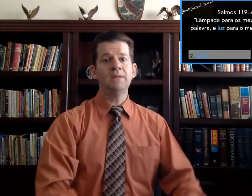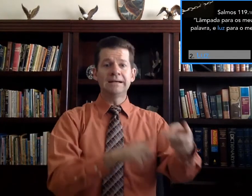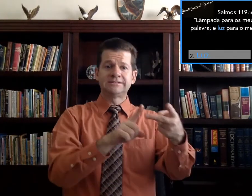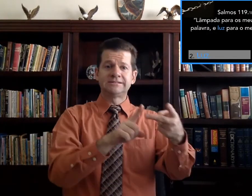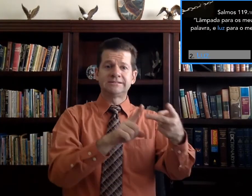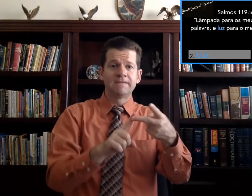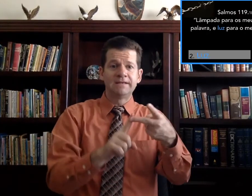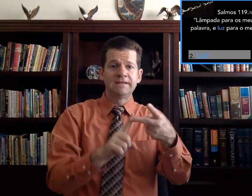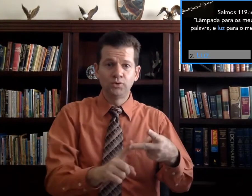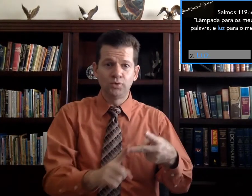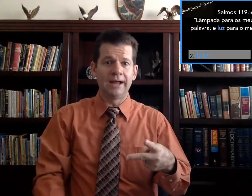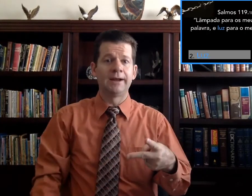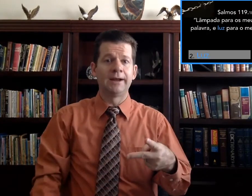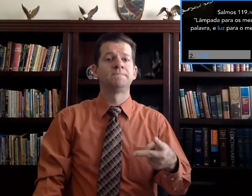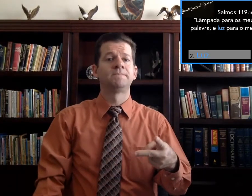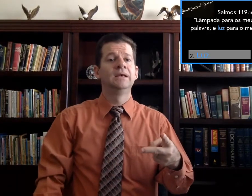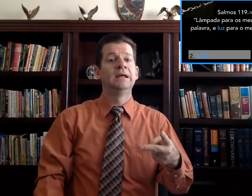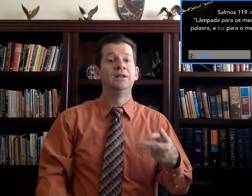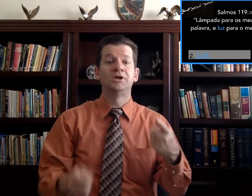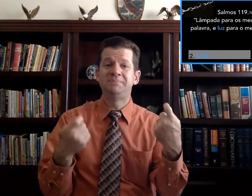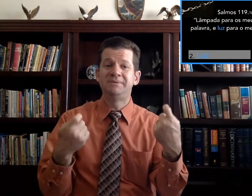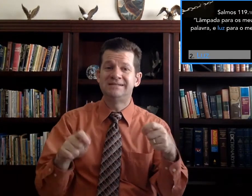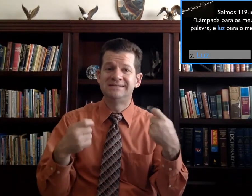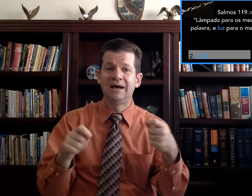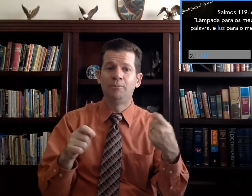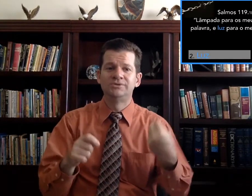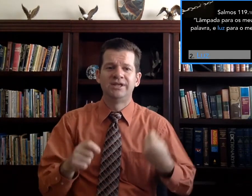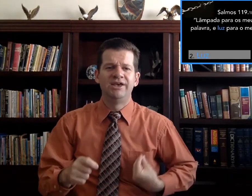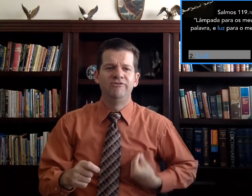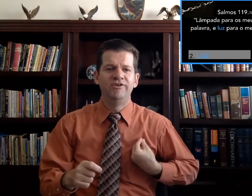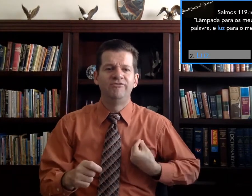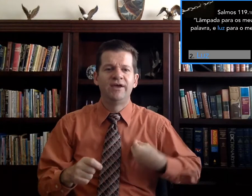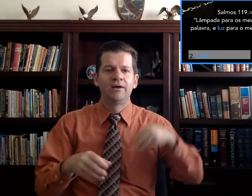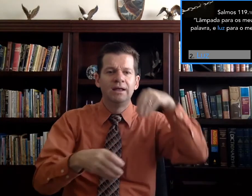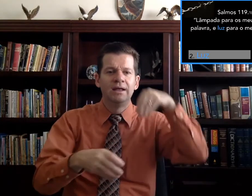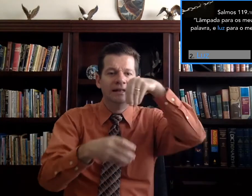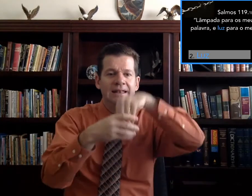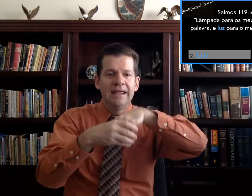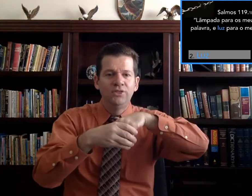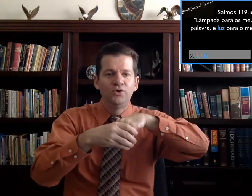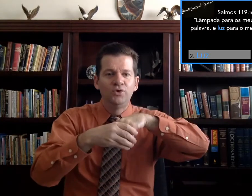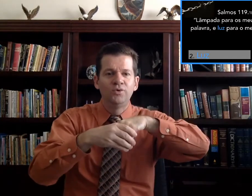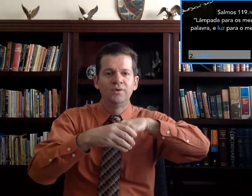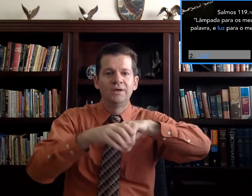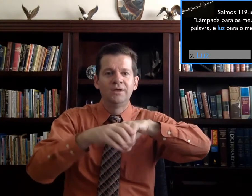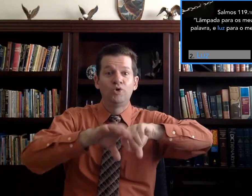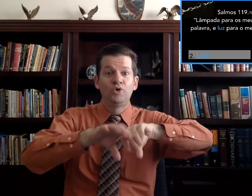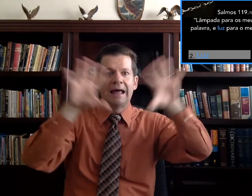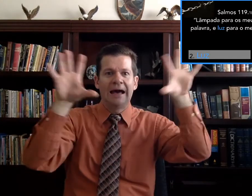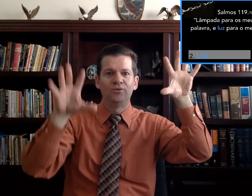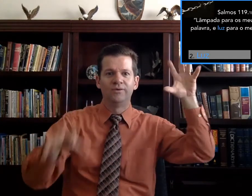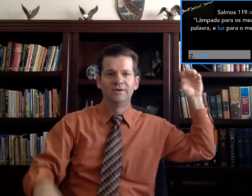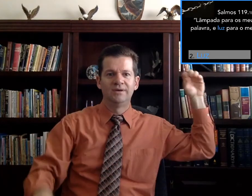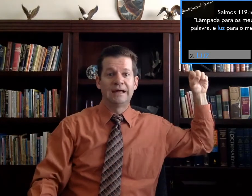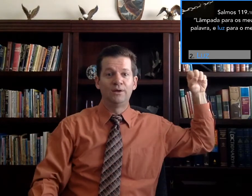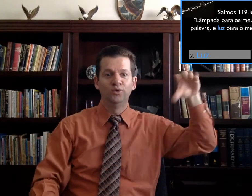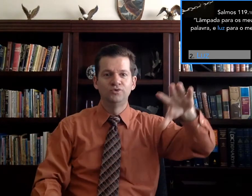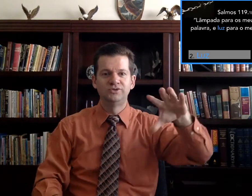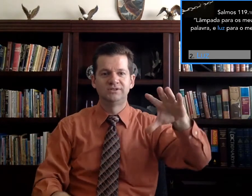Mas, em segundo lugar, nós precisamos viver dentro do claro, da luz